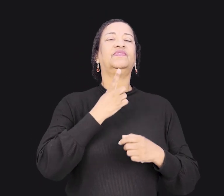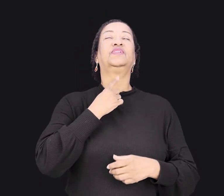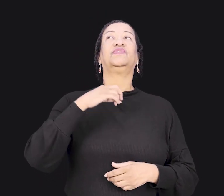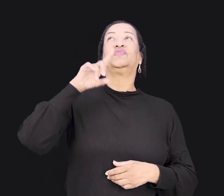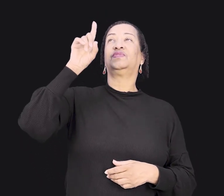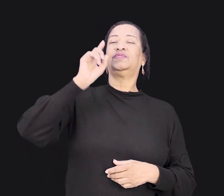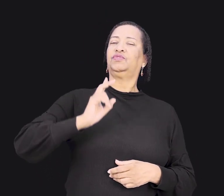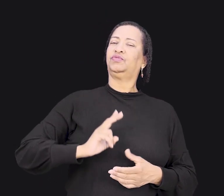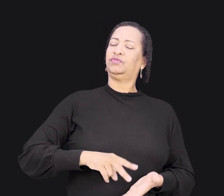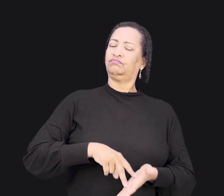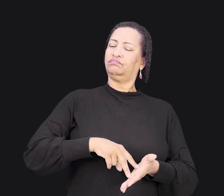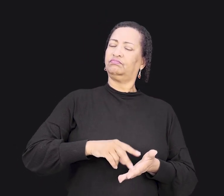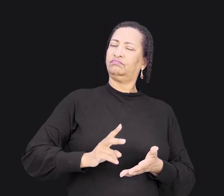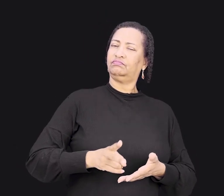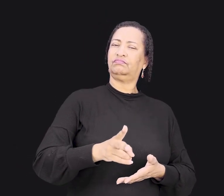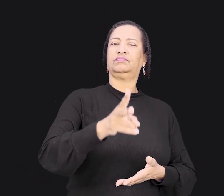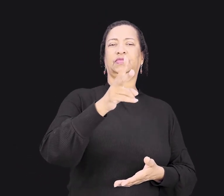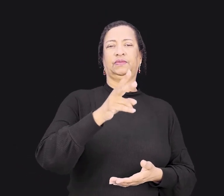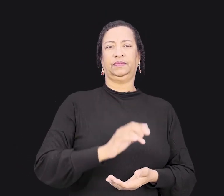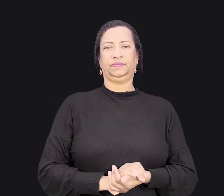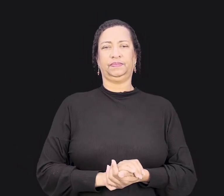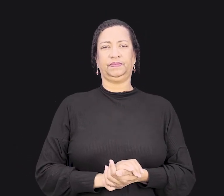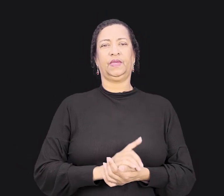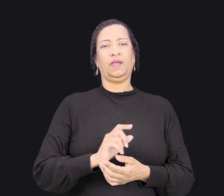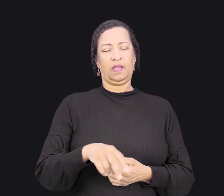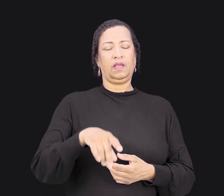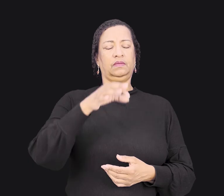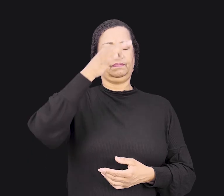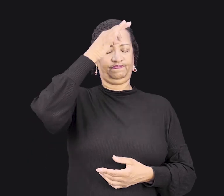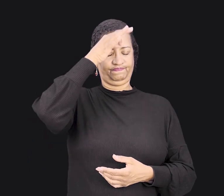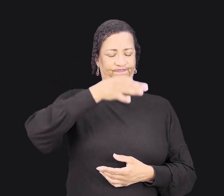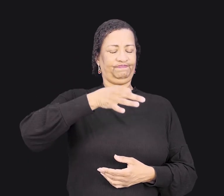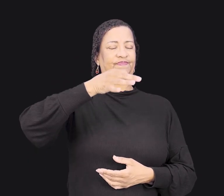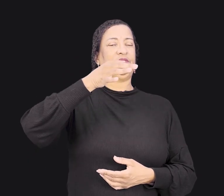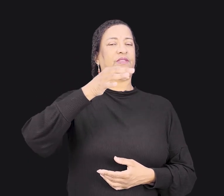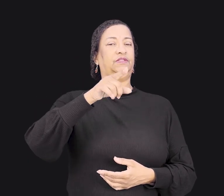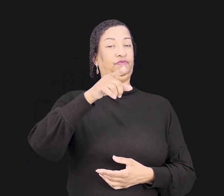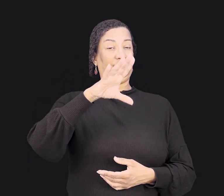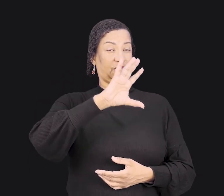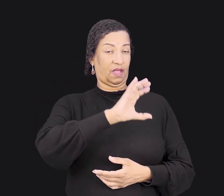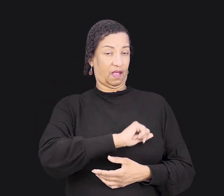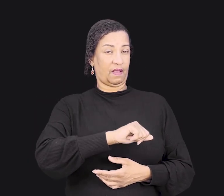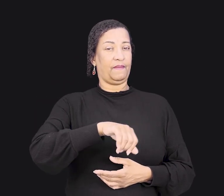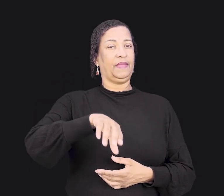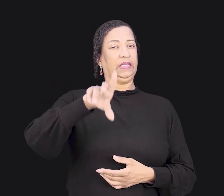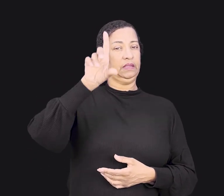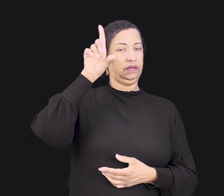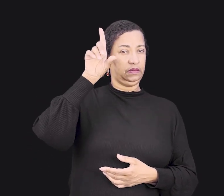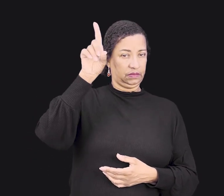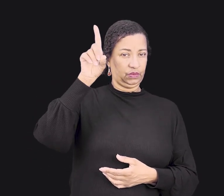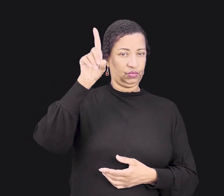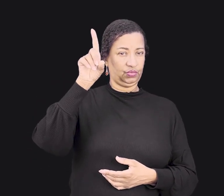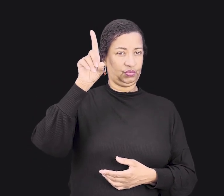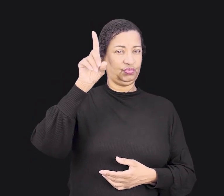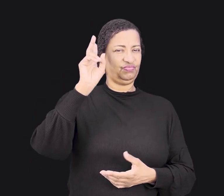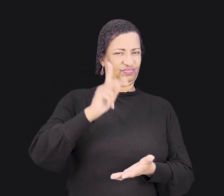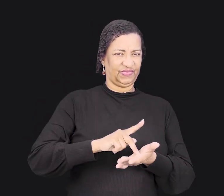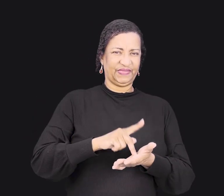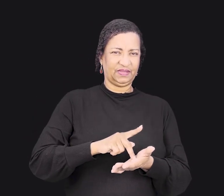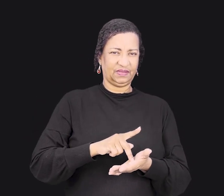sempre. Esse é mais um ponto da bússola da certeza. Você ama a Deus? Você ama a Deus de verdade?